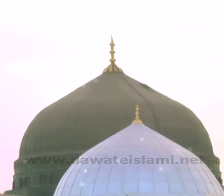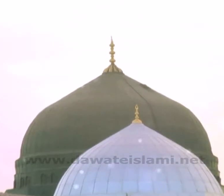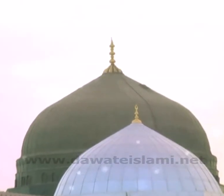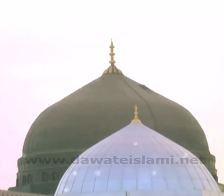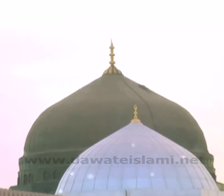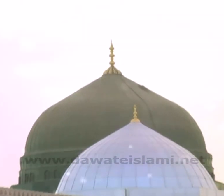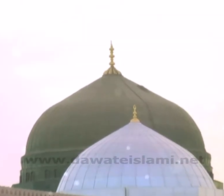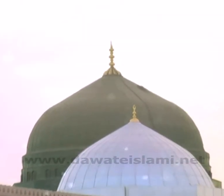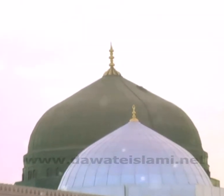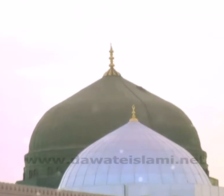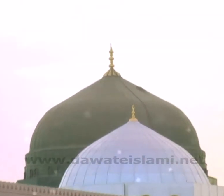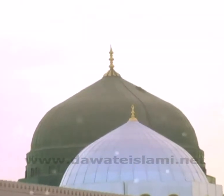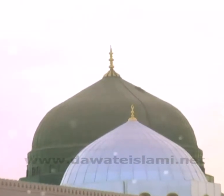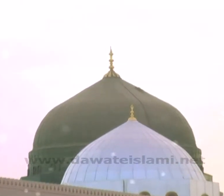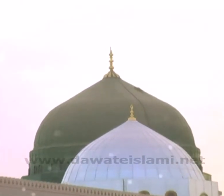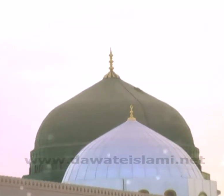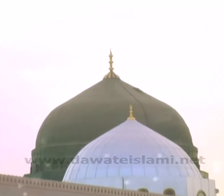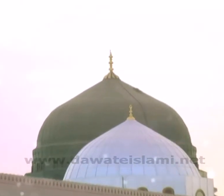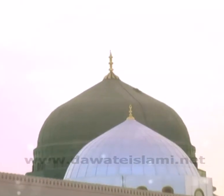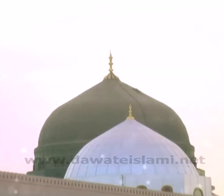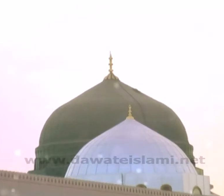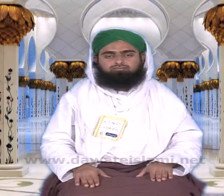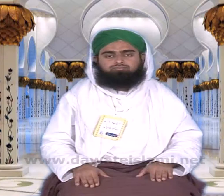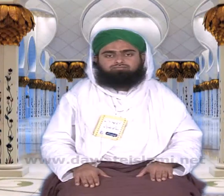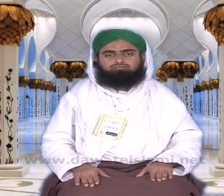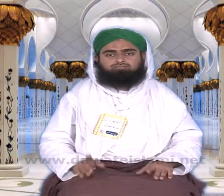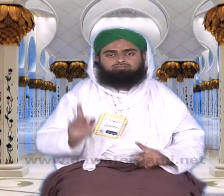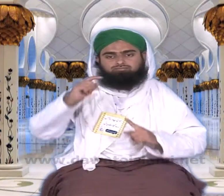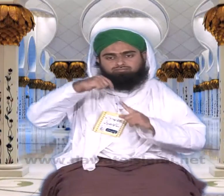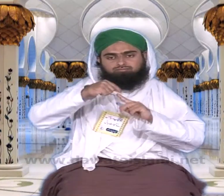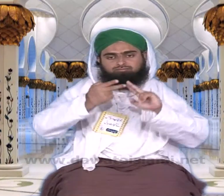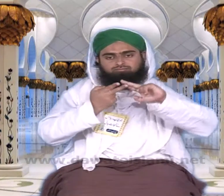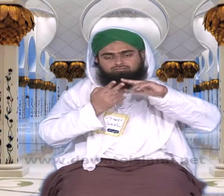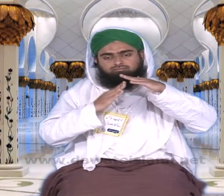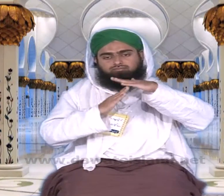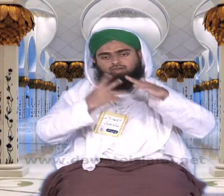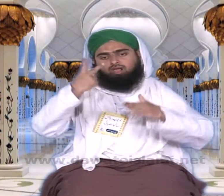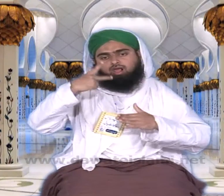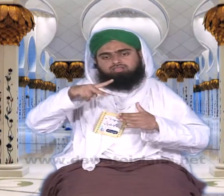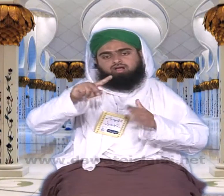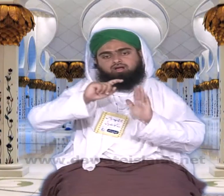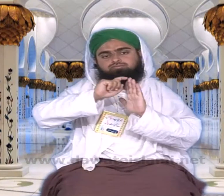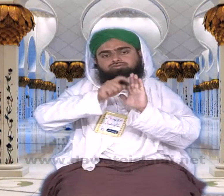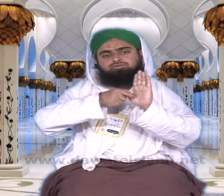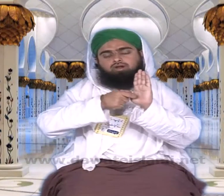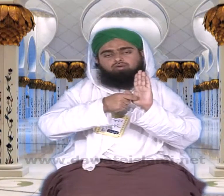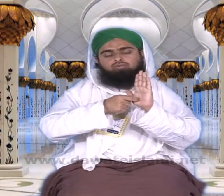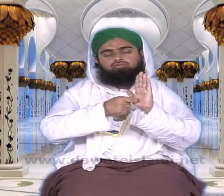یا مدنی یا عربی یا رسول اللہ صلی علیہ وسلم حضرت علامہ جلال الدین سیوتی